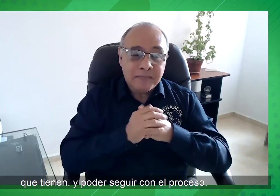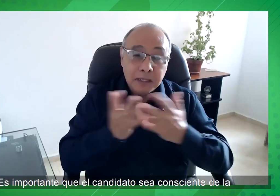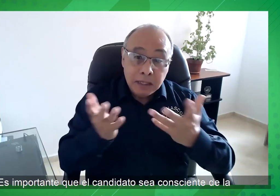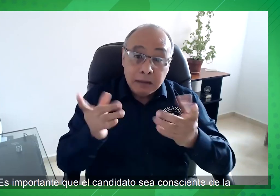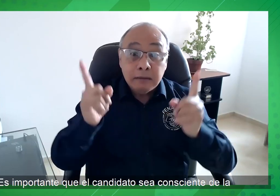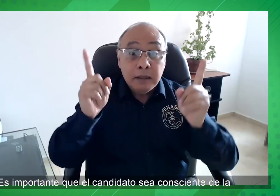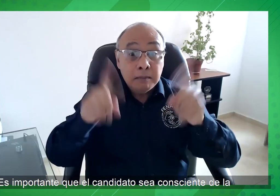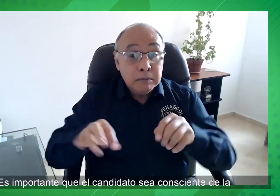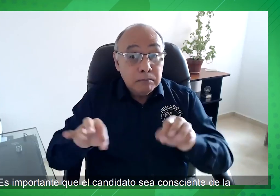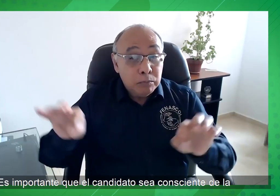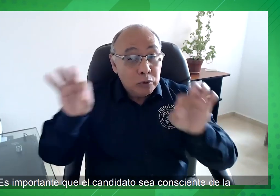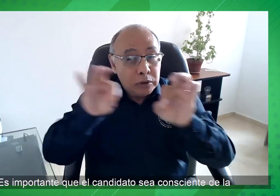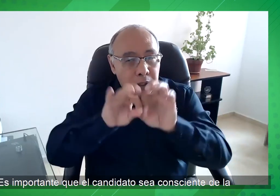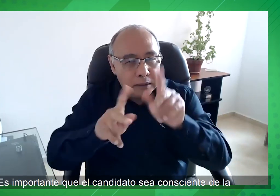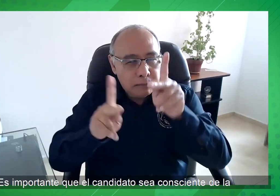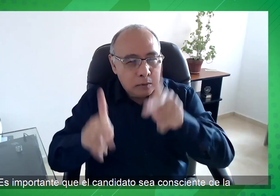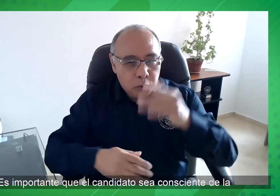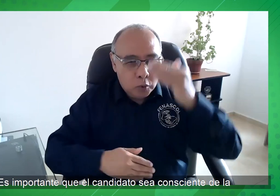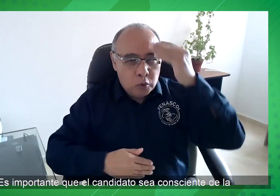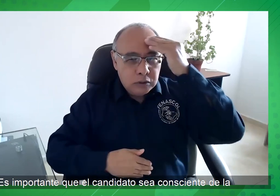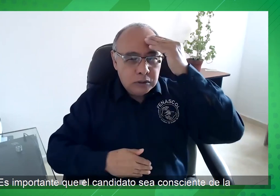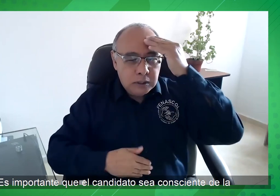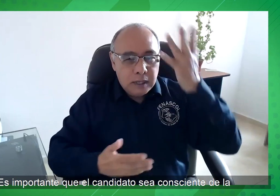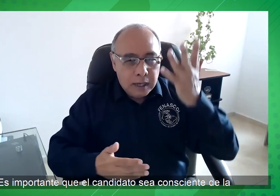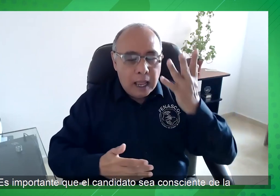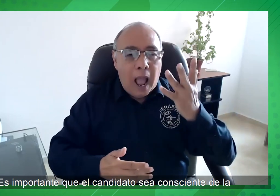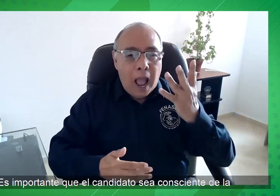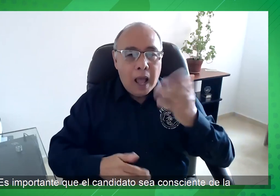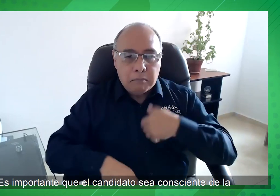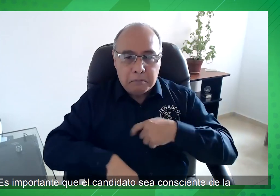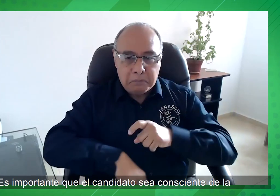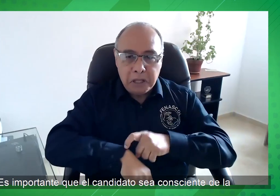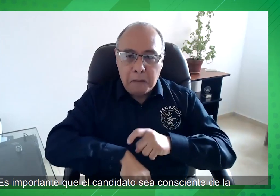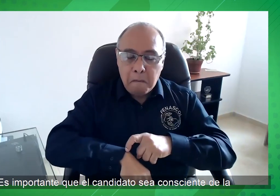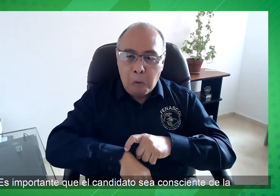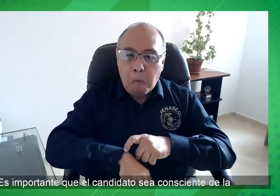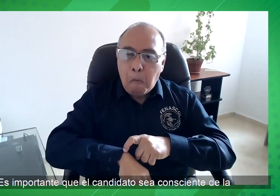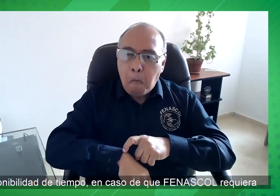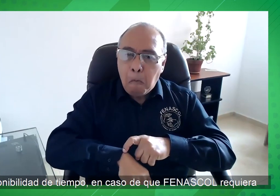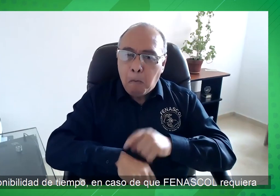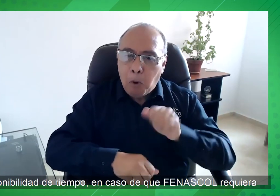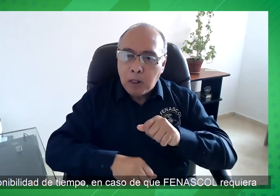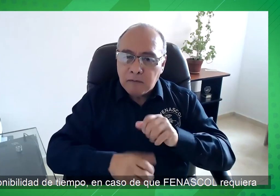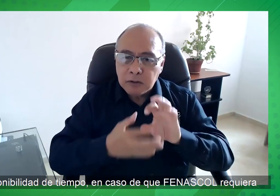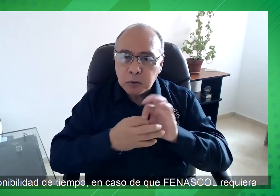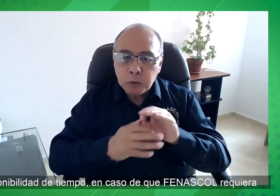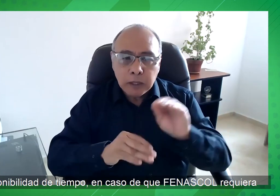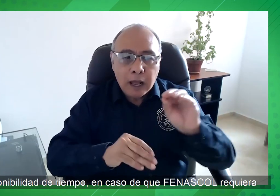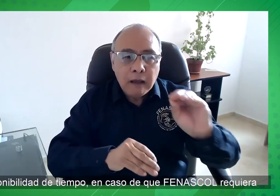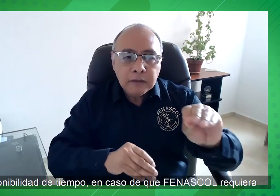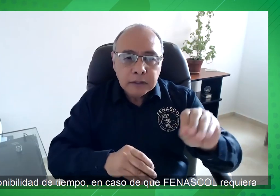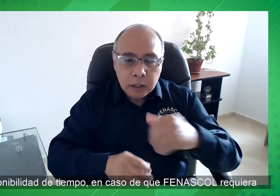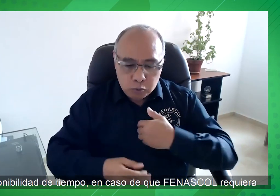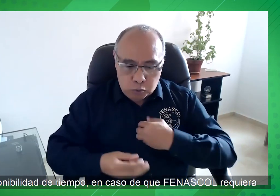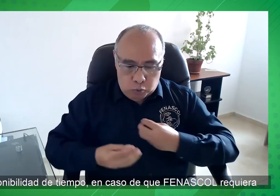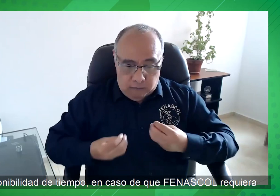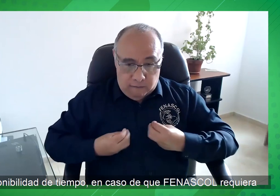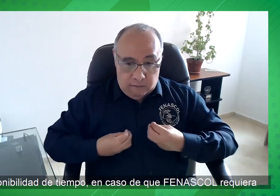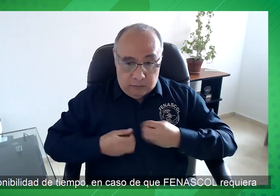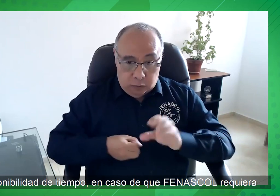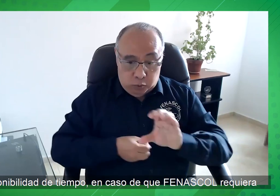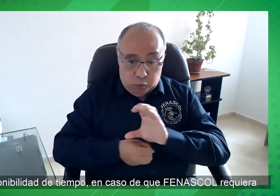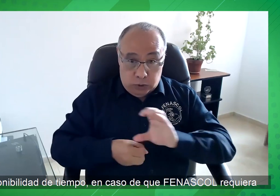el proceso. Es importante que el candidato sea consciente de la disponibilidad de tiempo en caso de que